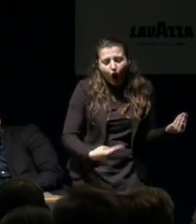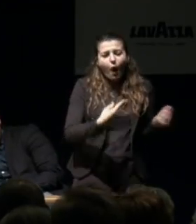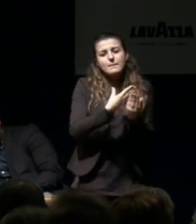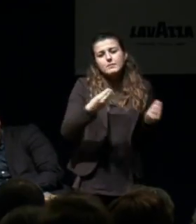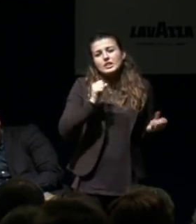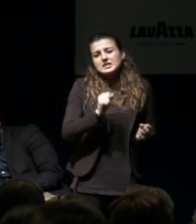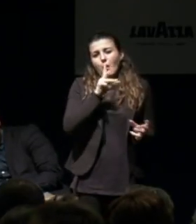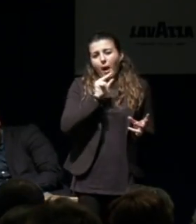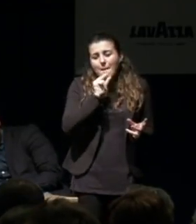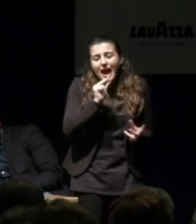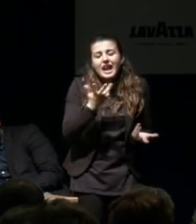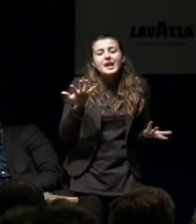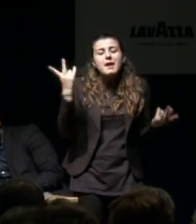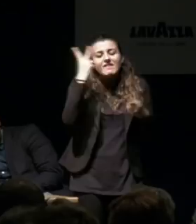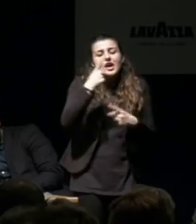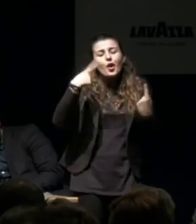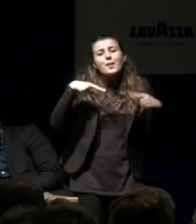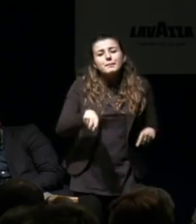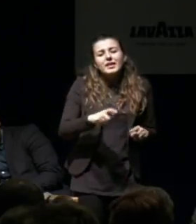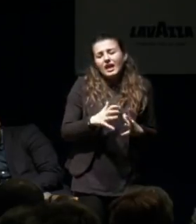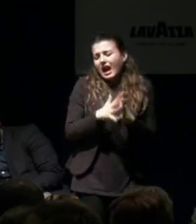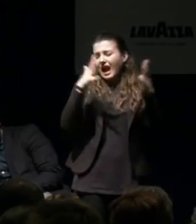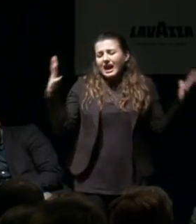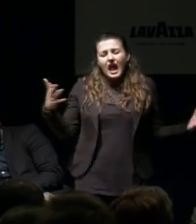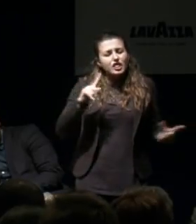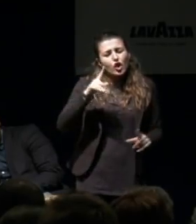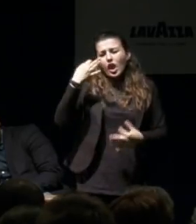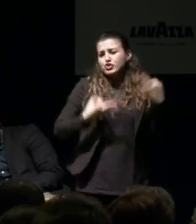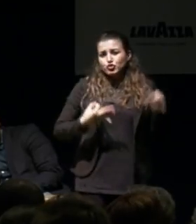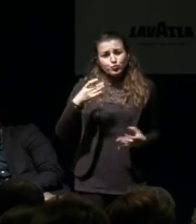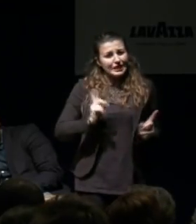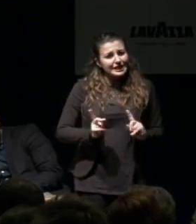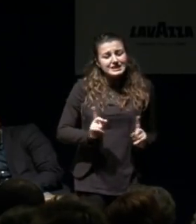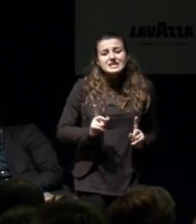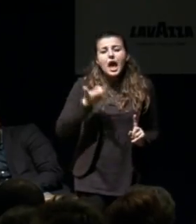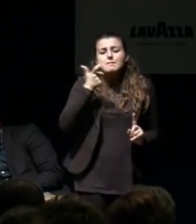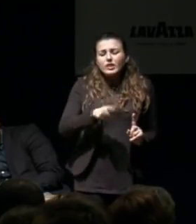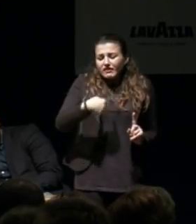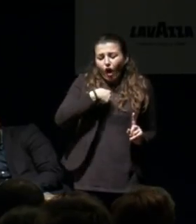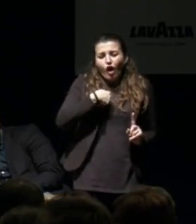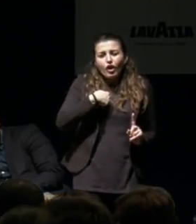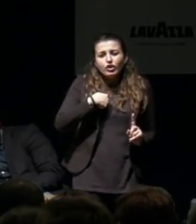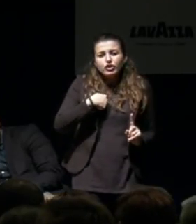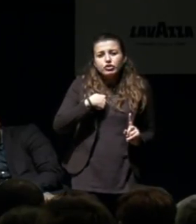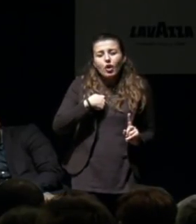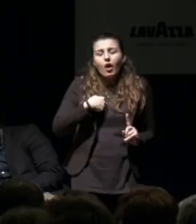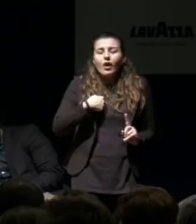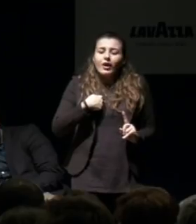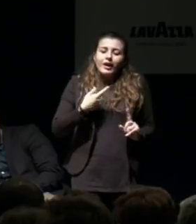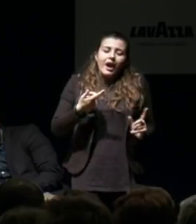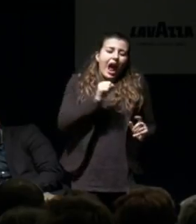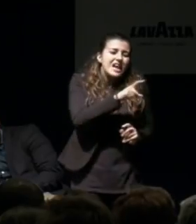potrebbe parlare però ecco questa è un enorme ingiustizia è un'ingiustizia che io sia vivo e alessandro sia morto